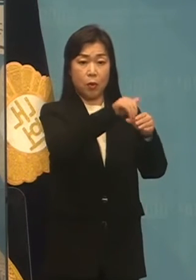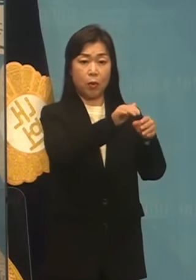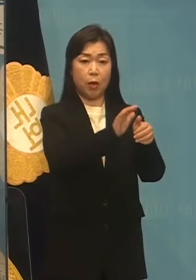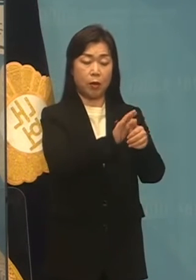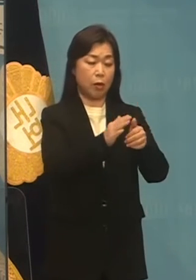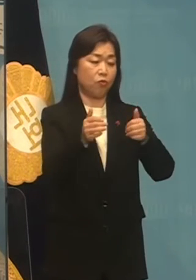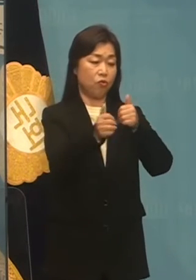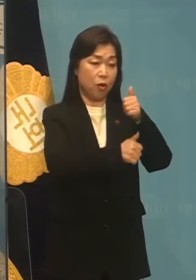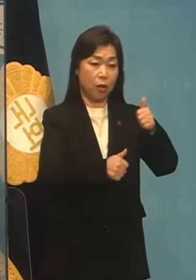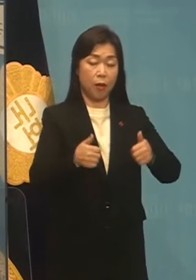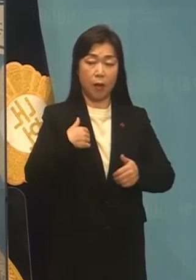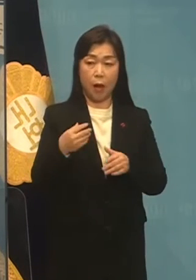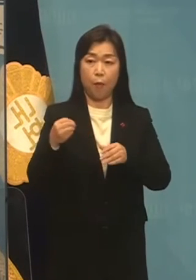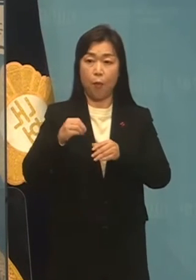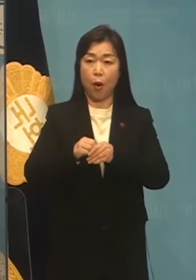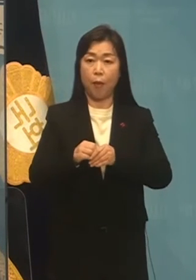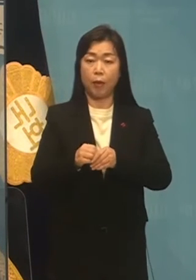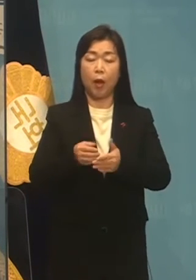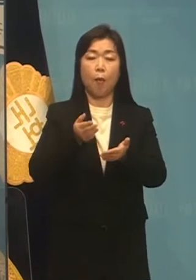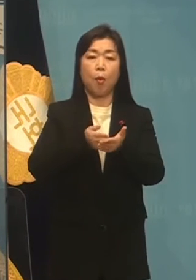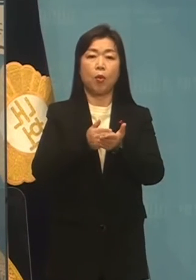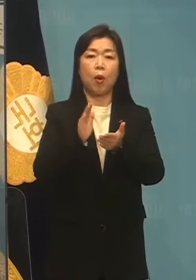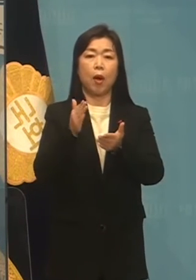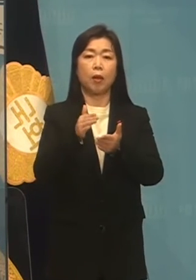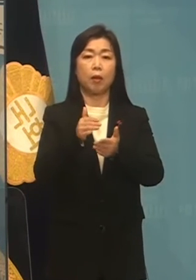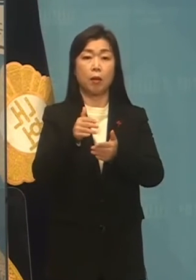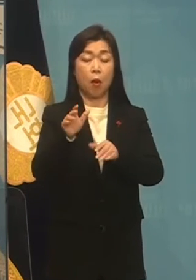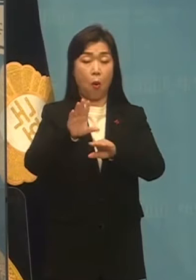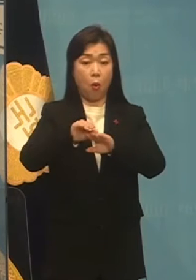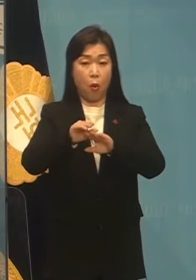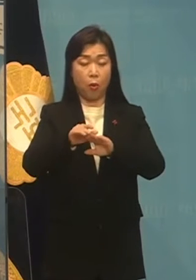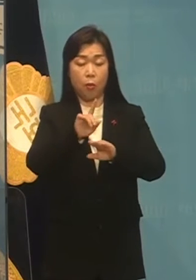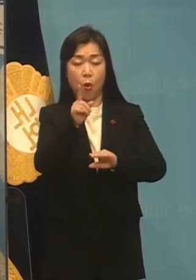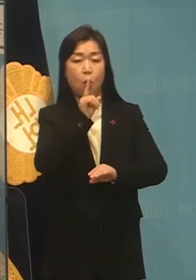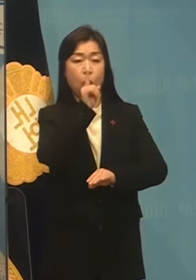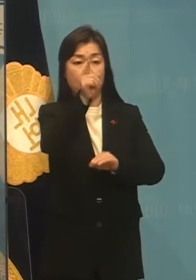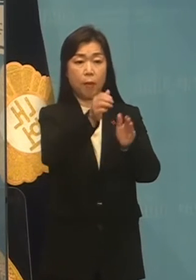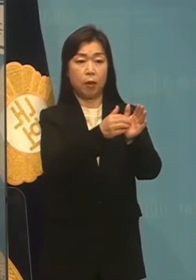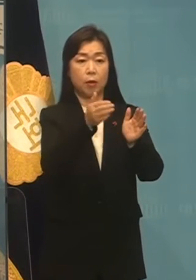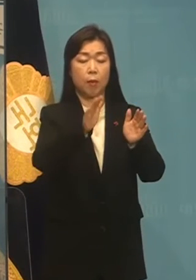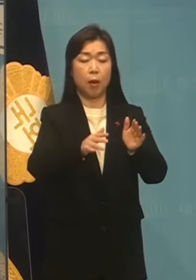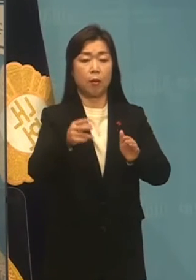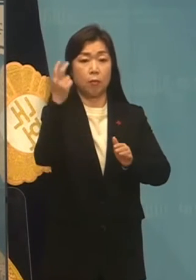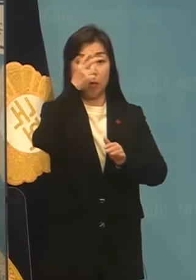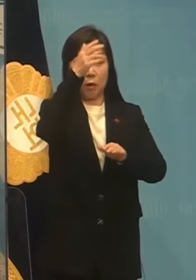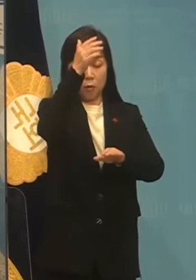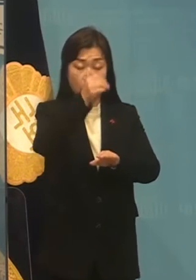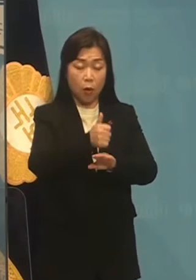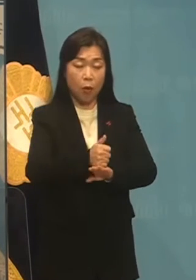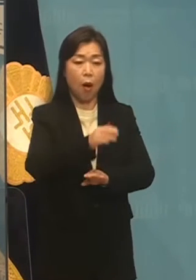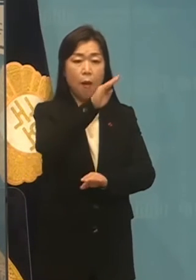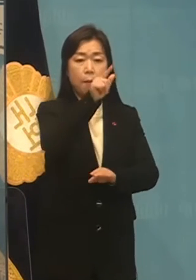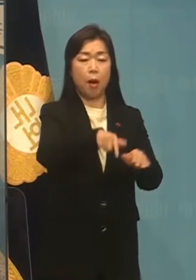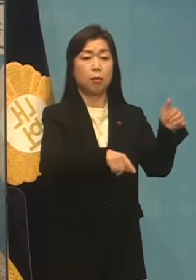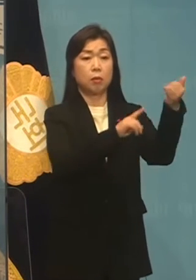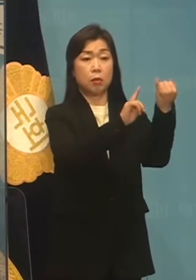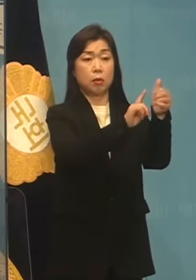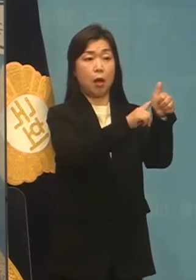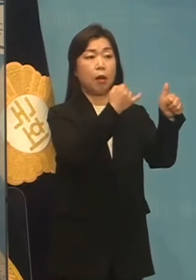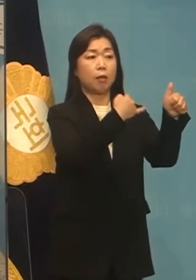저를 비롯해 보도한 언론 등을 고발했습니다. 하지만 검찰의 수사 결과 박 시장의